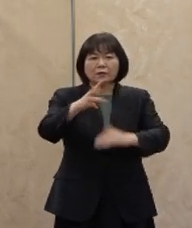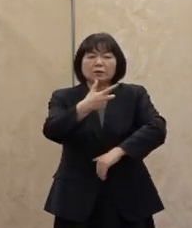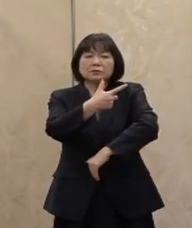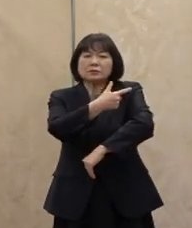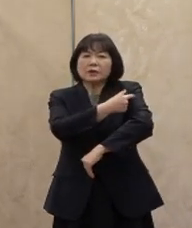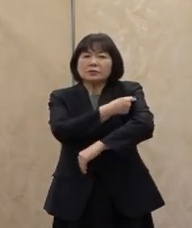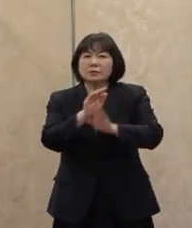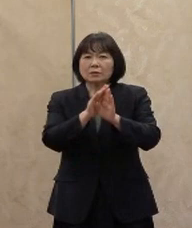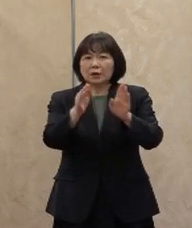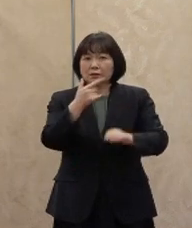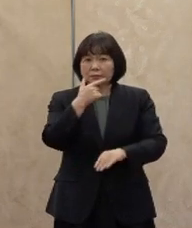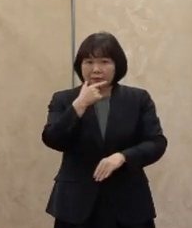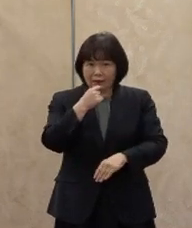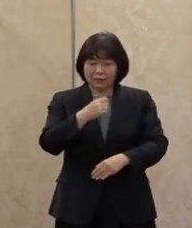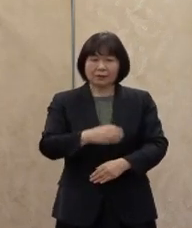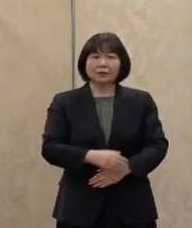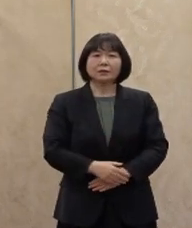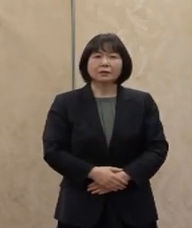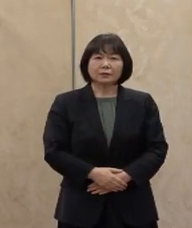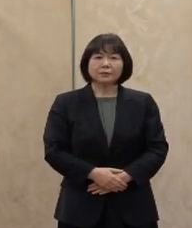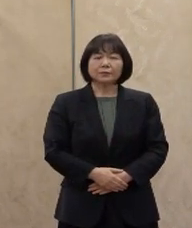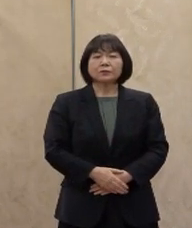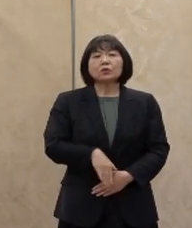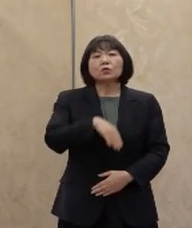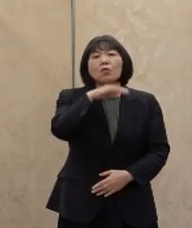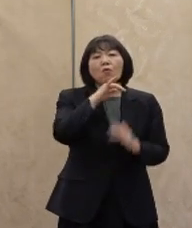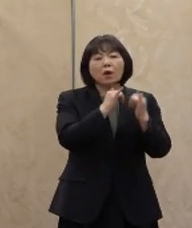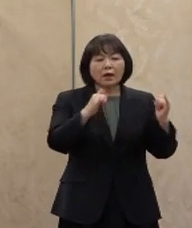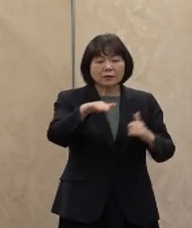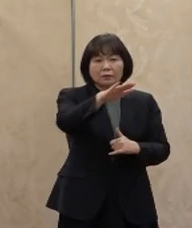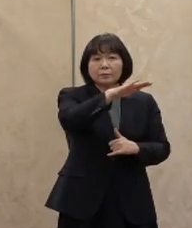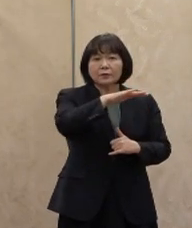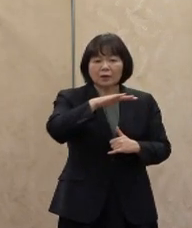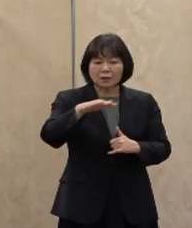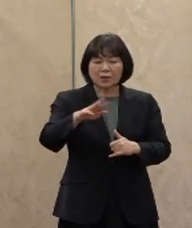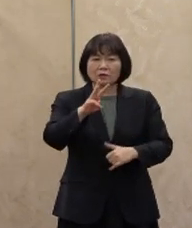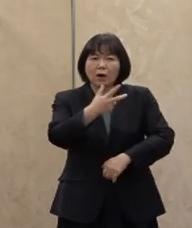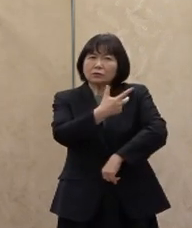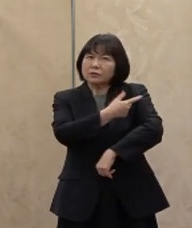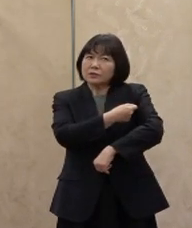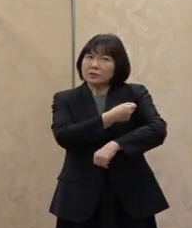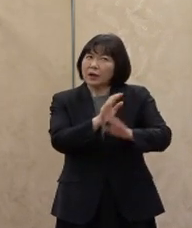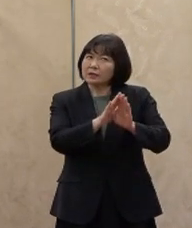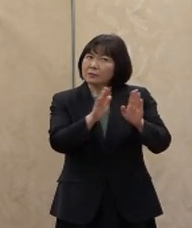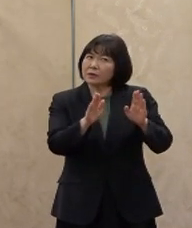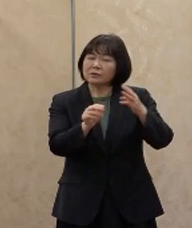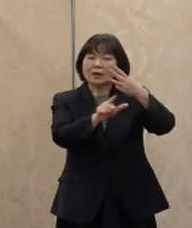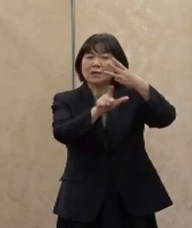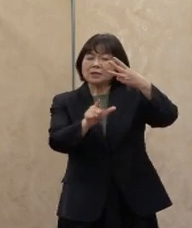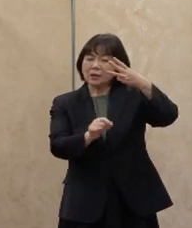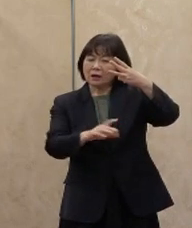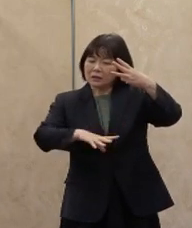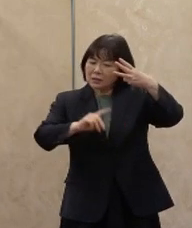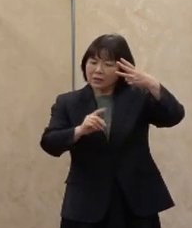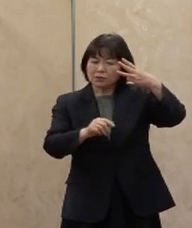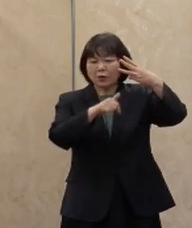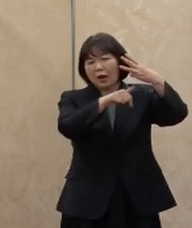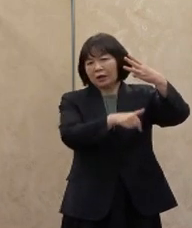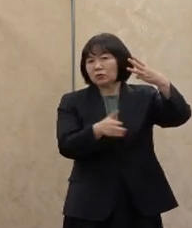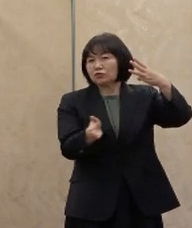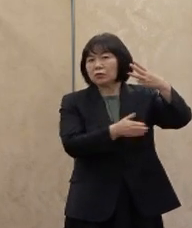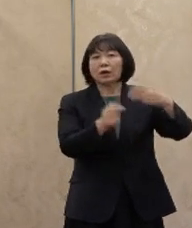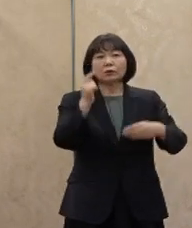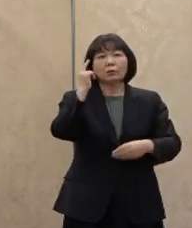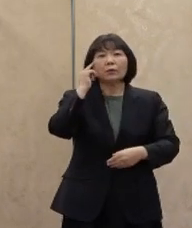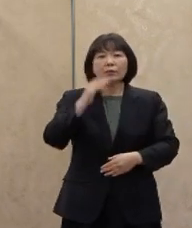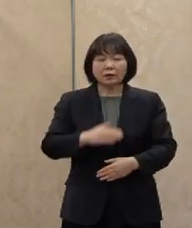たいと思います。で、高齢者の皆さんにワクチンの接種が始まるのはやっぱり3月中旬から下旬ぐらいだろうというふうには